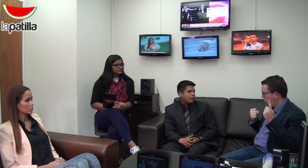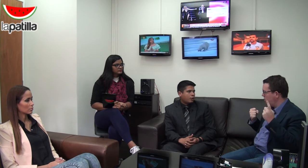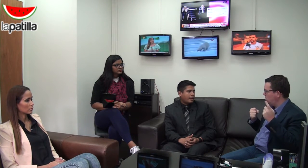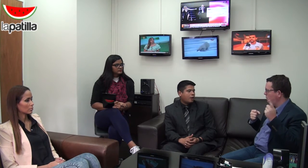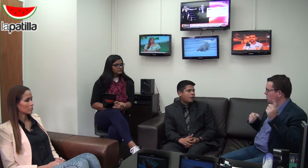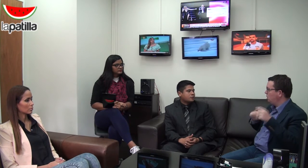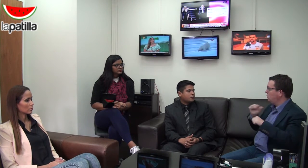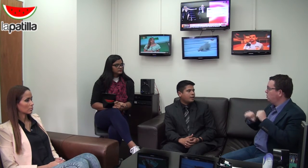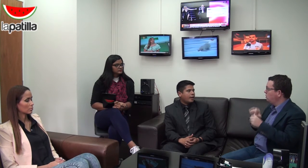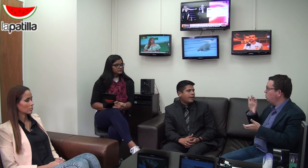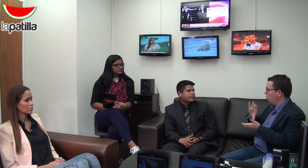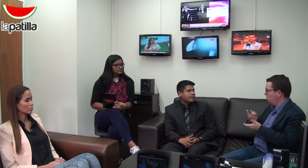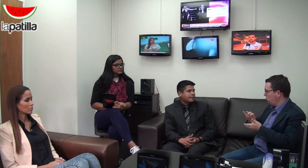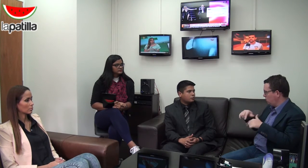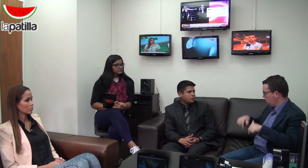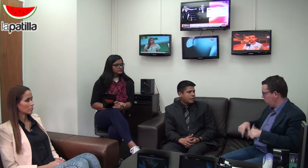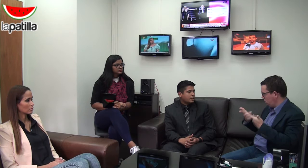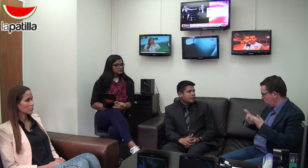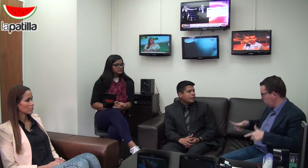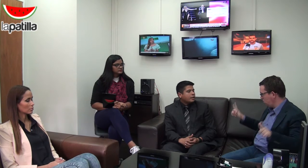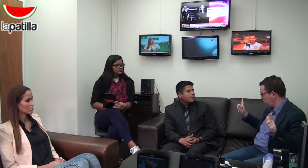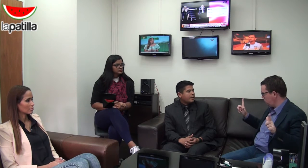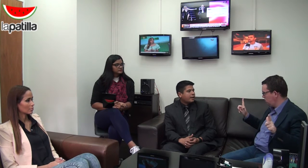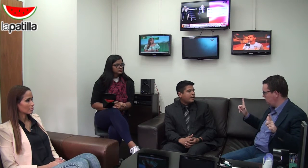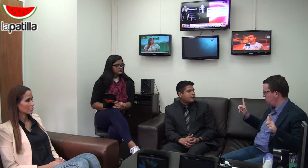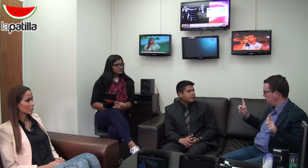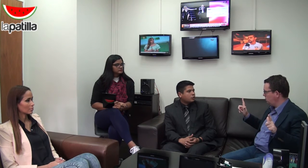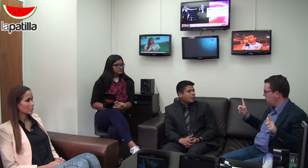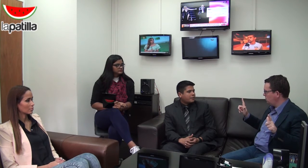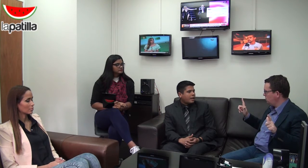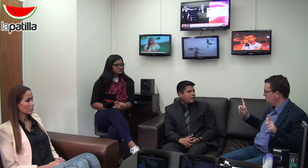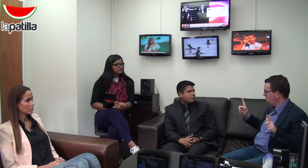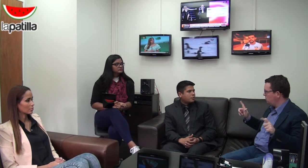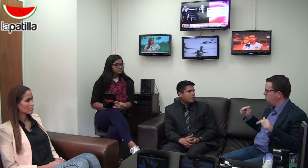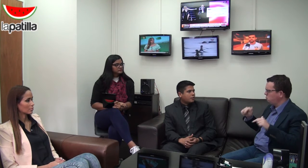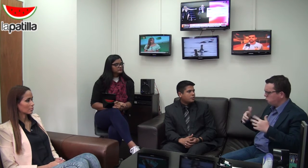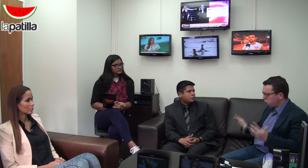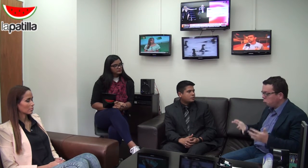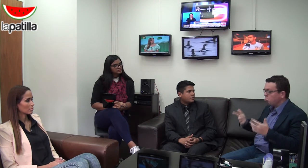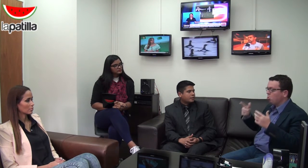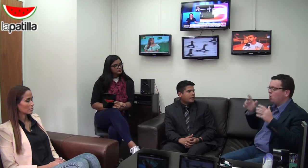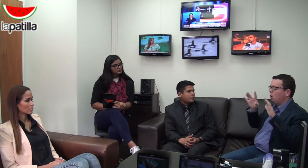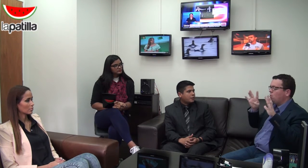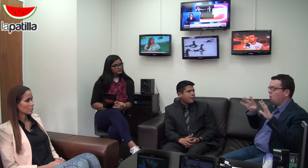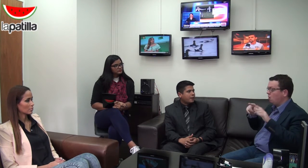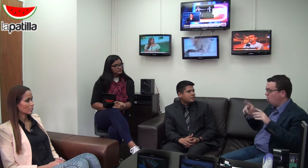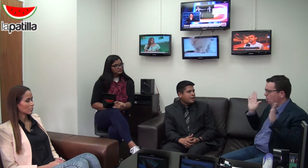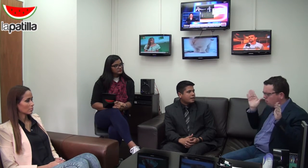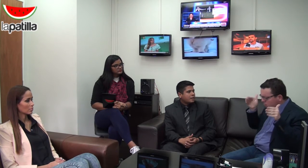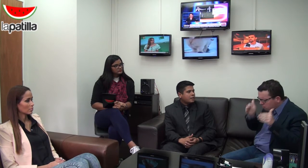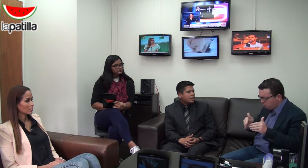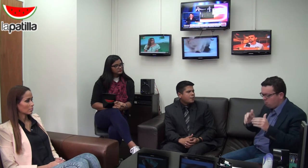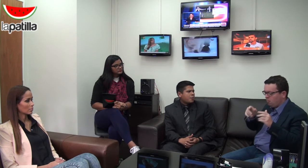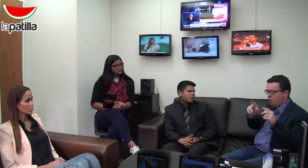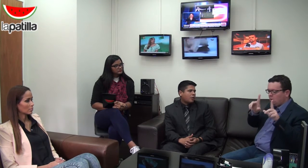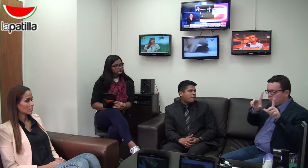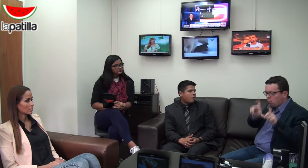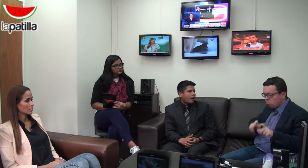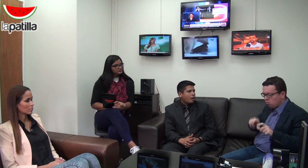en que es la locación de Santa Lucía. También acá en el Distrito Capital hemos tenido ciertas actividades para el cierre. Y bueno, hemos estado enfocados